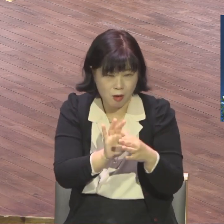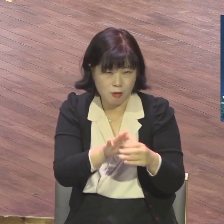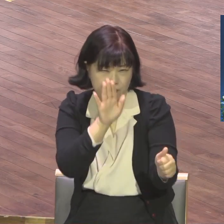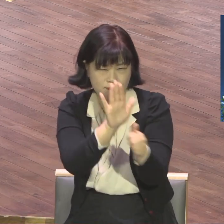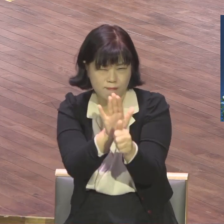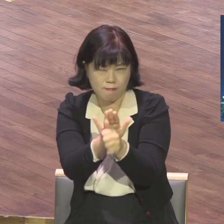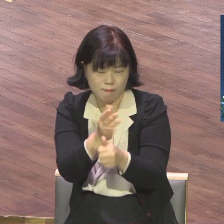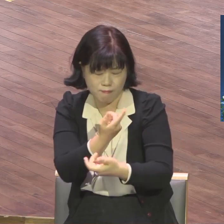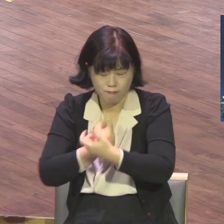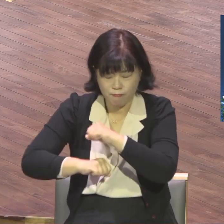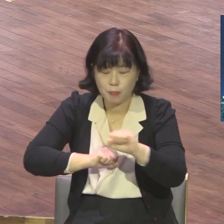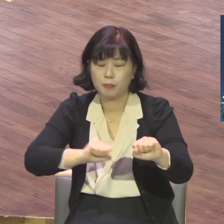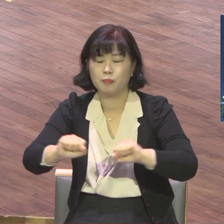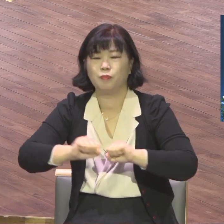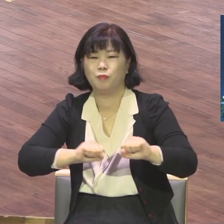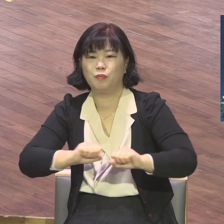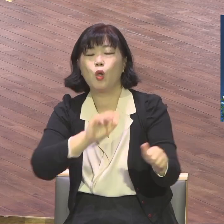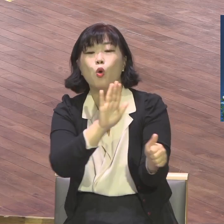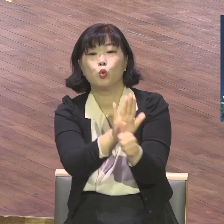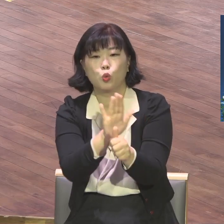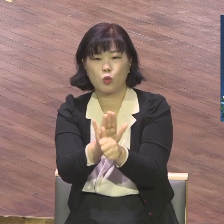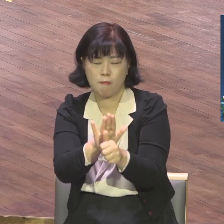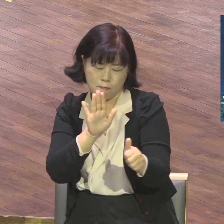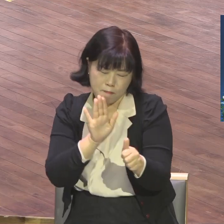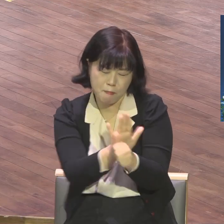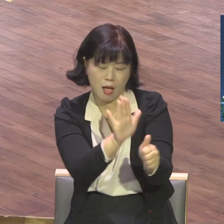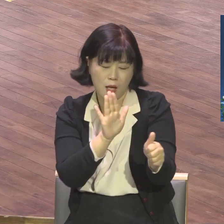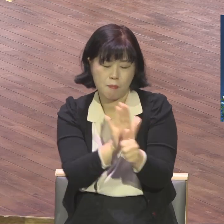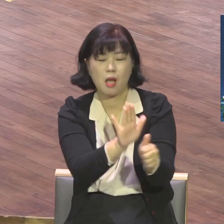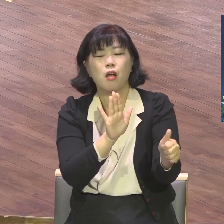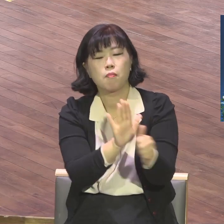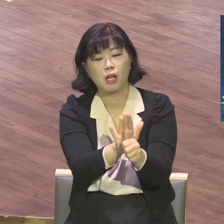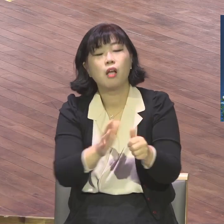살릴 수 있도록, 성교할 수 있도록 우리는 확실하게 밀어줘야 된다.